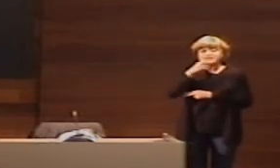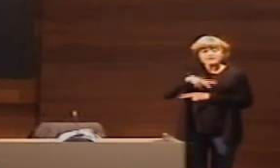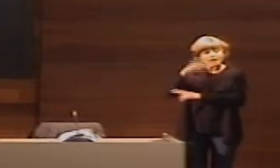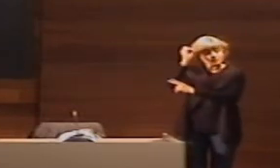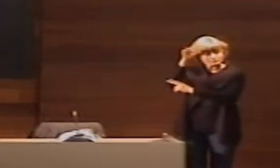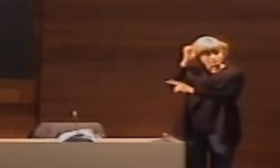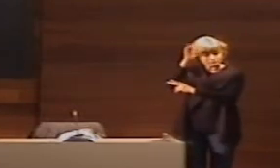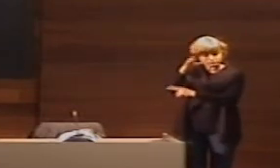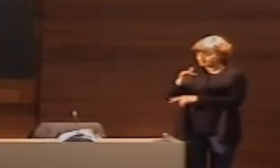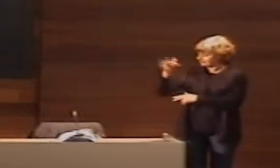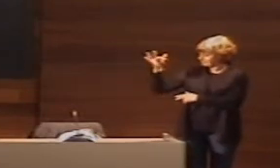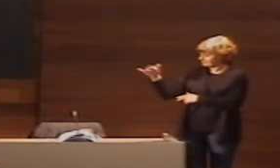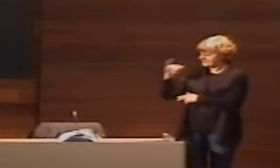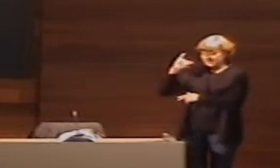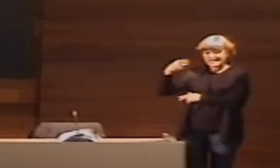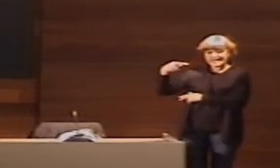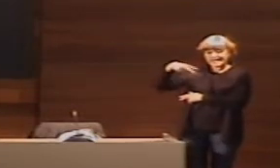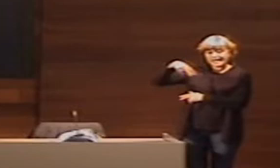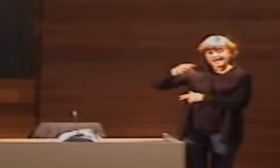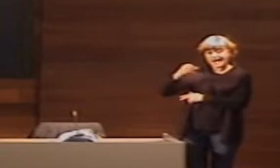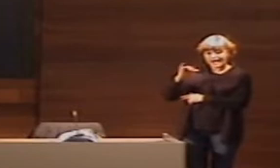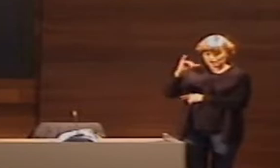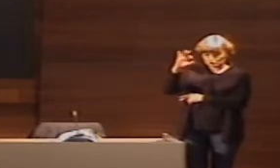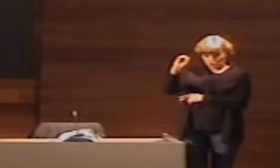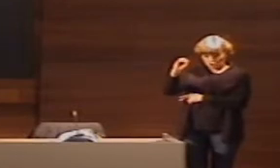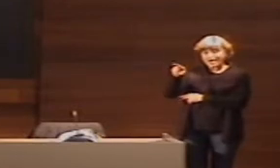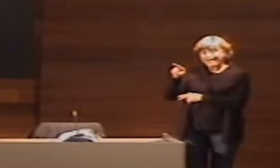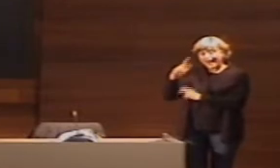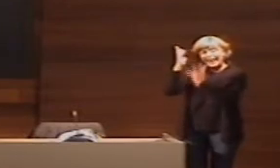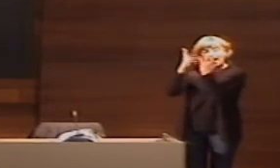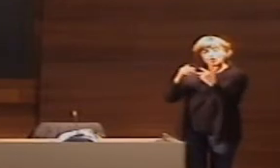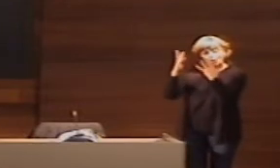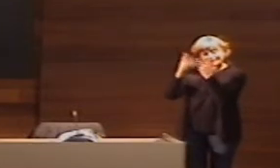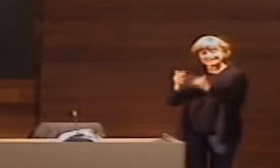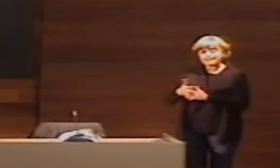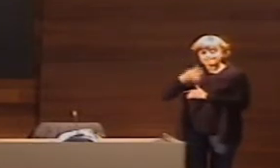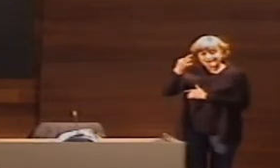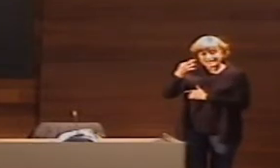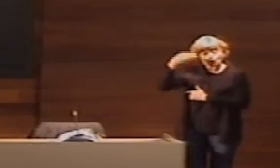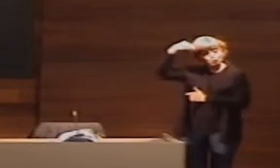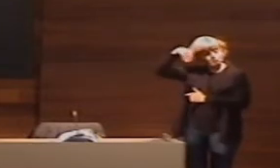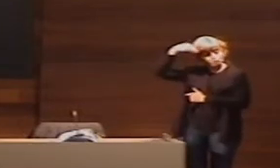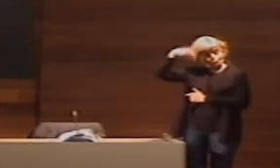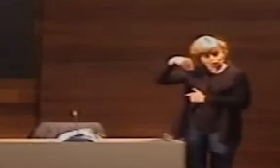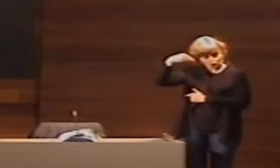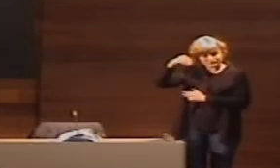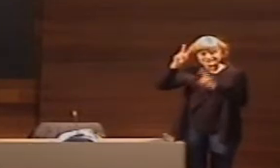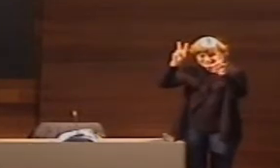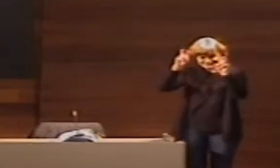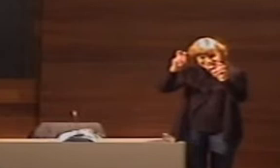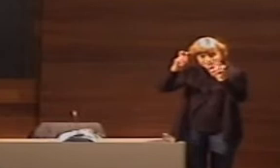Puig, que es economista, tiene el grado en economía y además es doctor en ciencias ambientales. Tiene un amplísimo recorrido en el campo